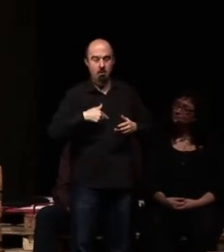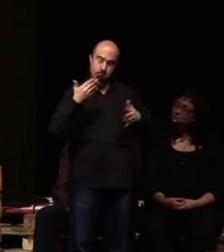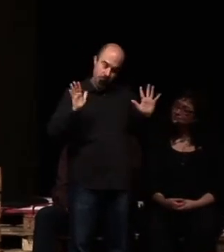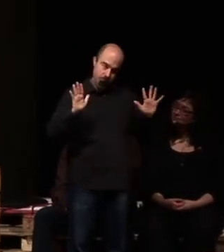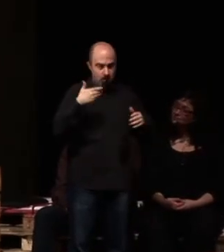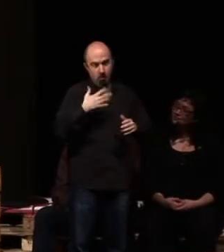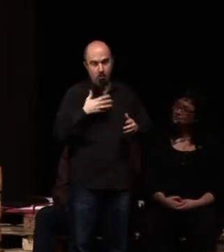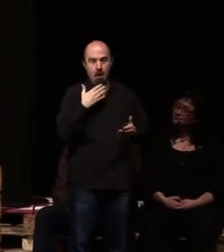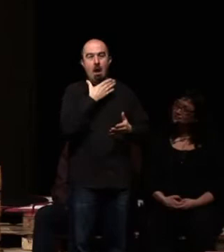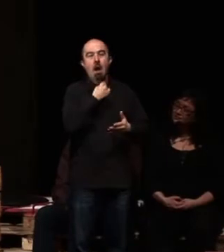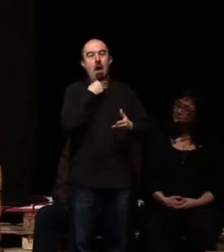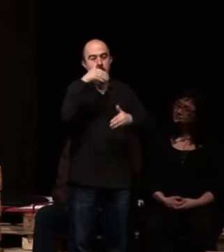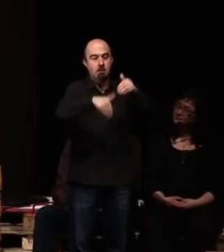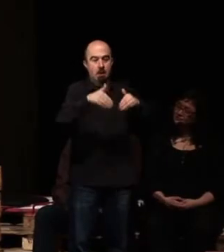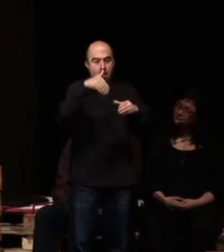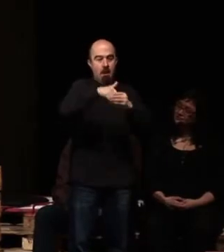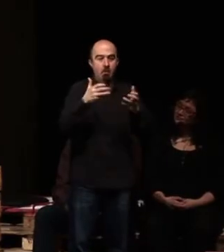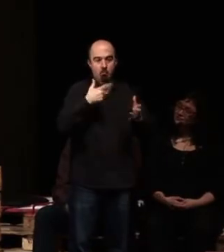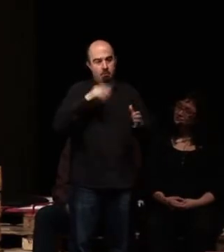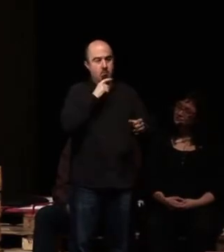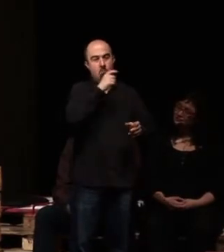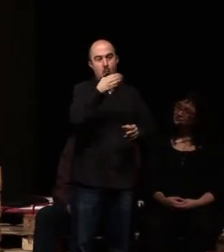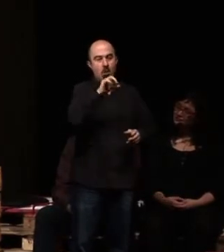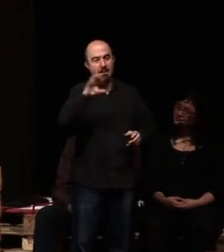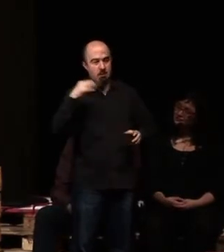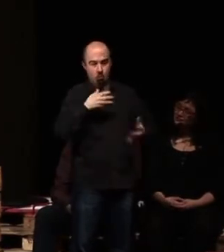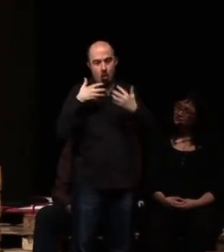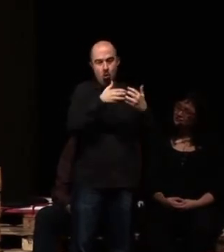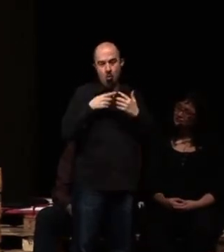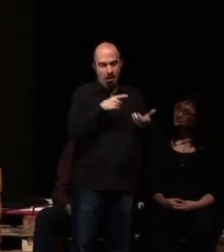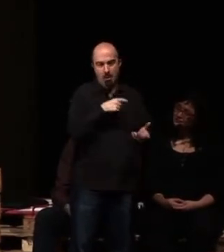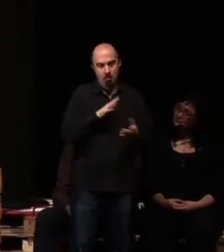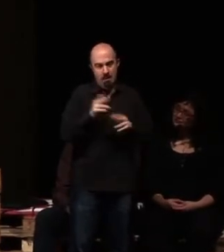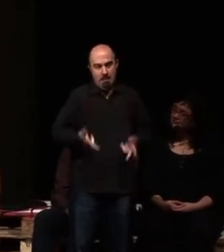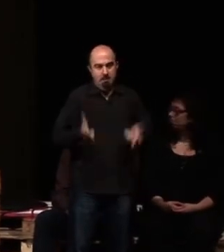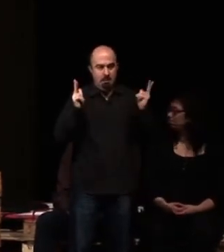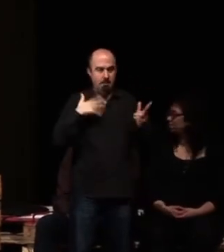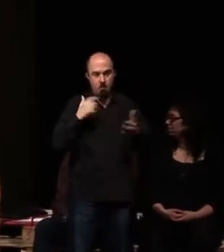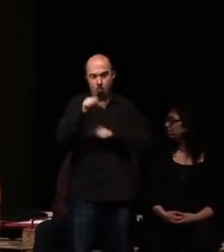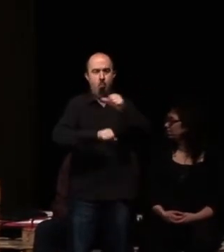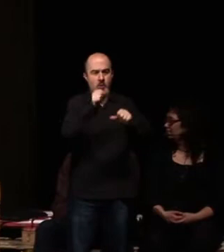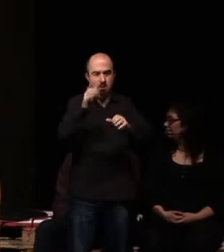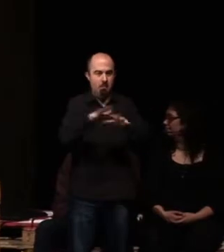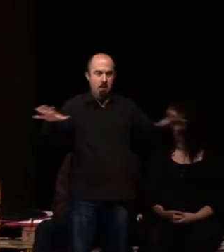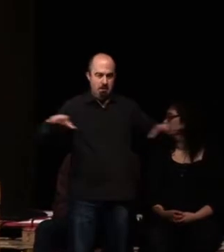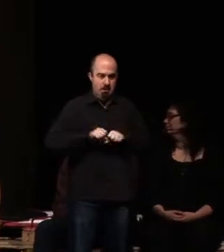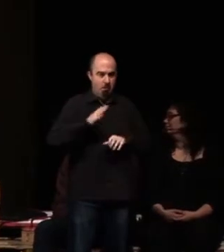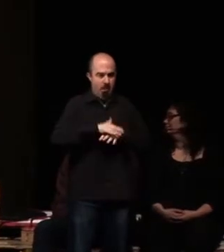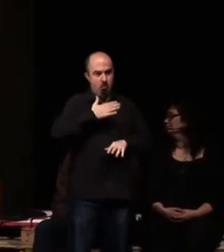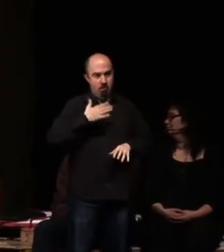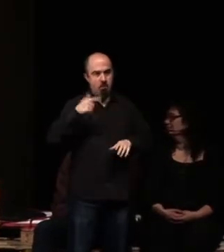tipus d'ànsia electoral no ens oblidem que som bolivarians, que per no perdre vots deixem de dir que el procés bolivarià també és el nostre i que som els